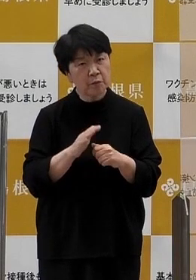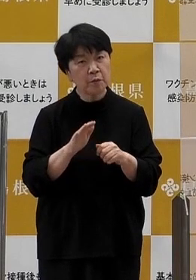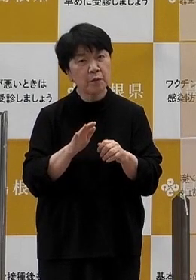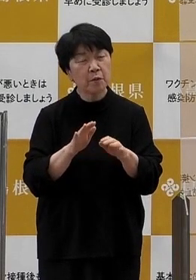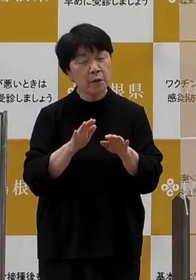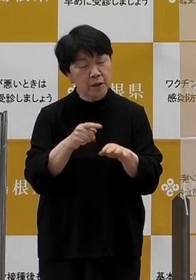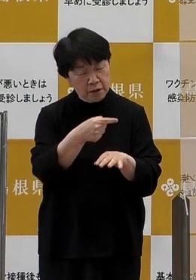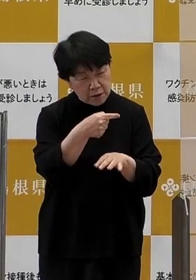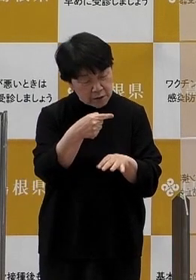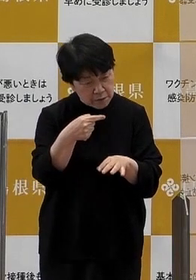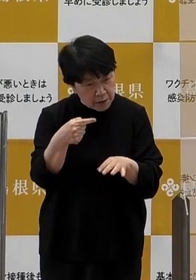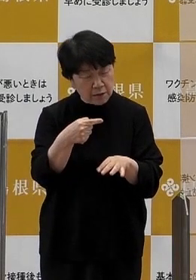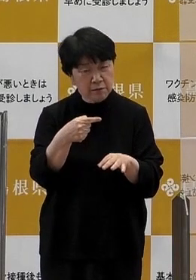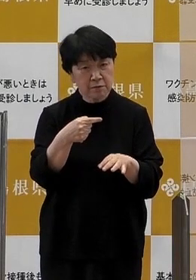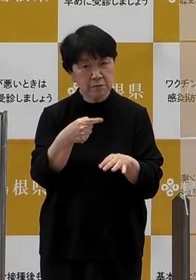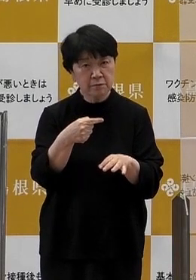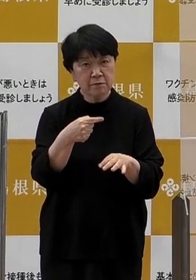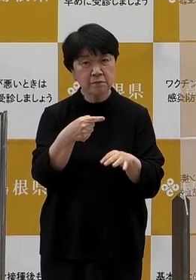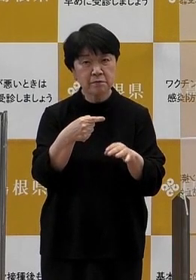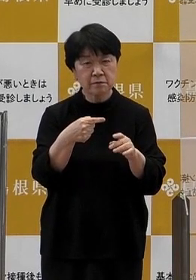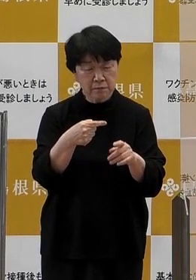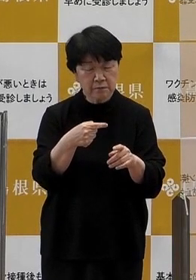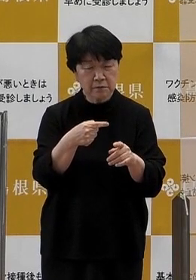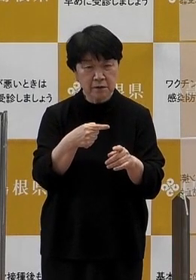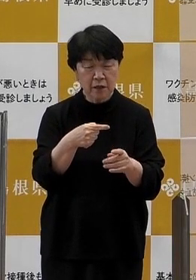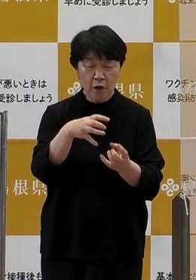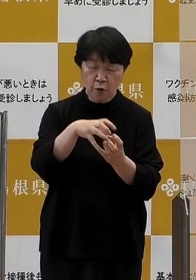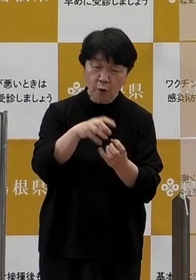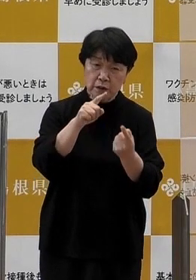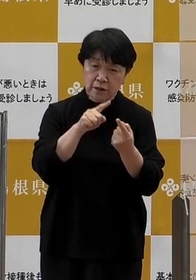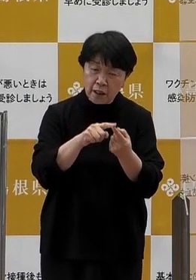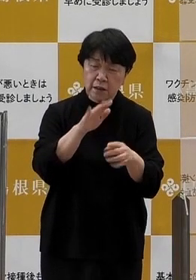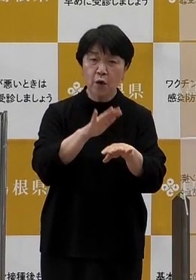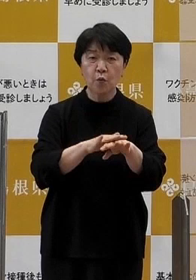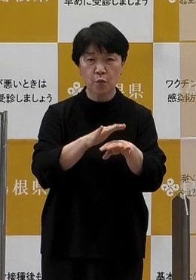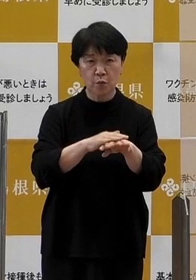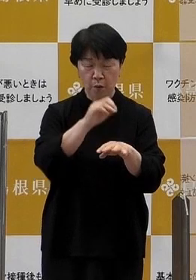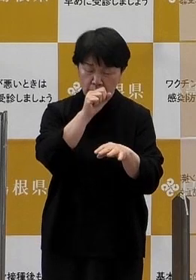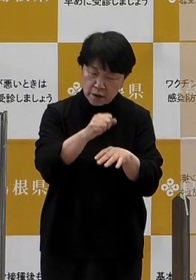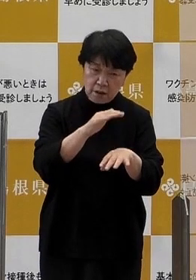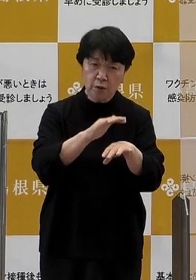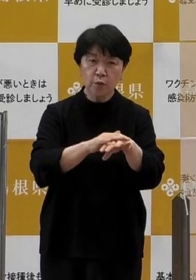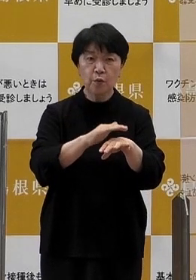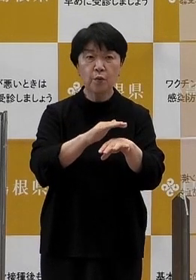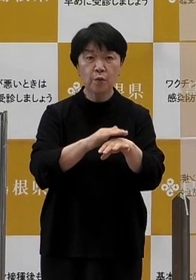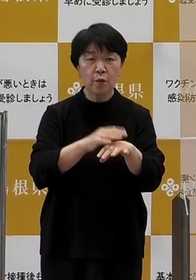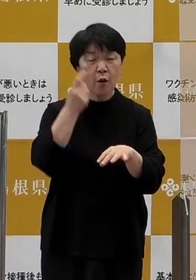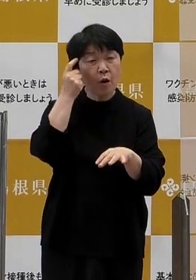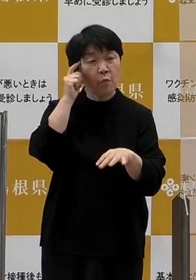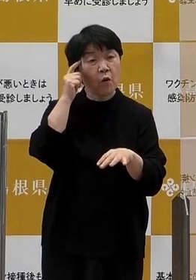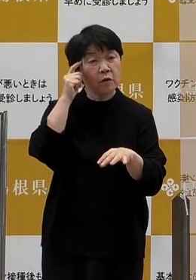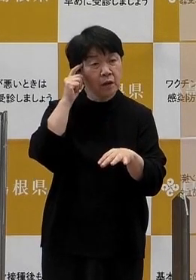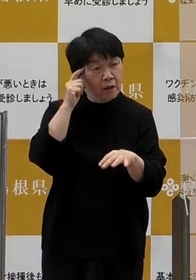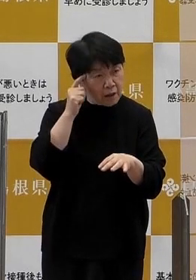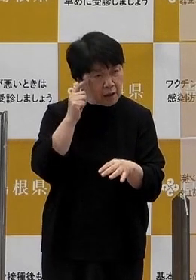一番あの点数の高い合理的なやり方じゃないかと思ってこういうお願いをさせていただいています。